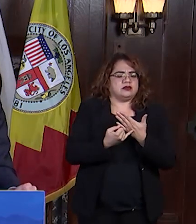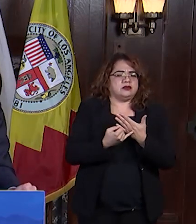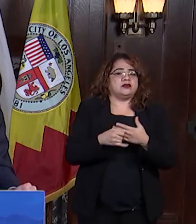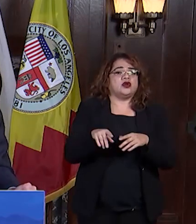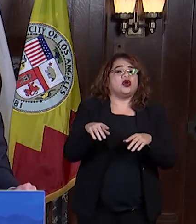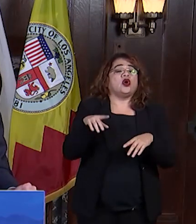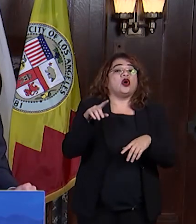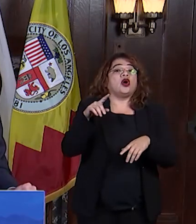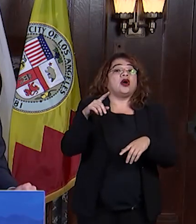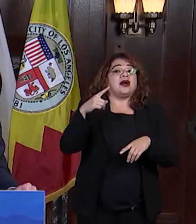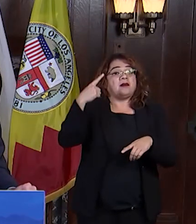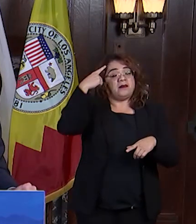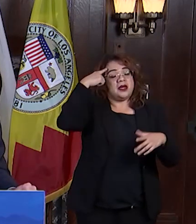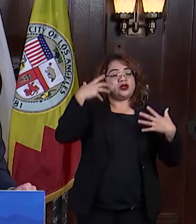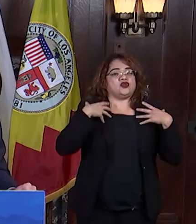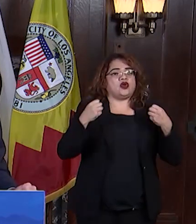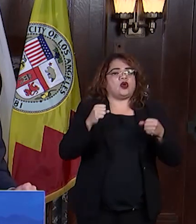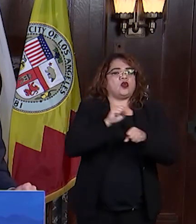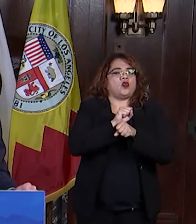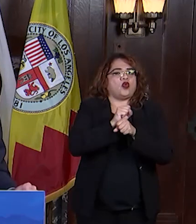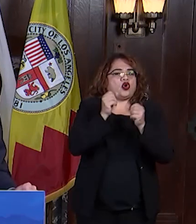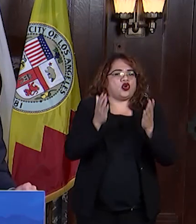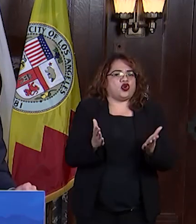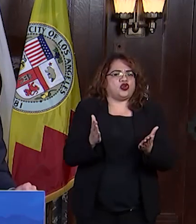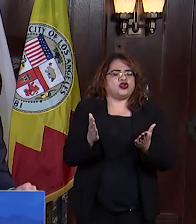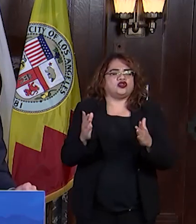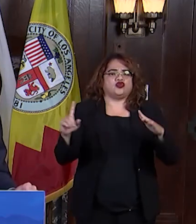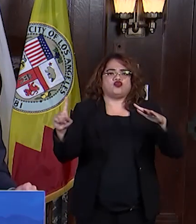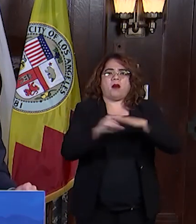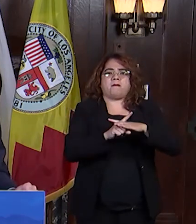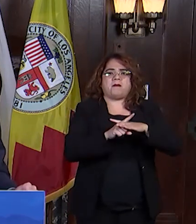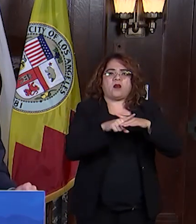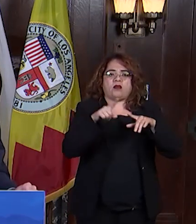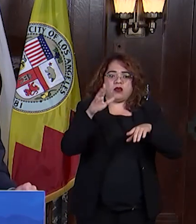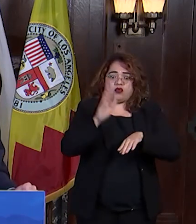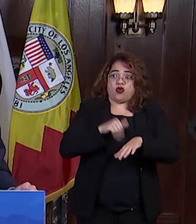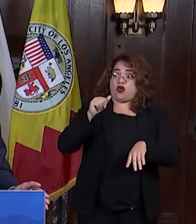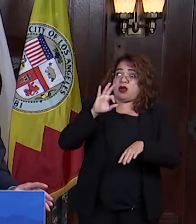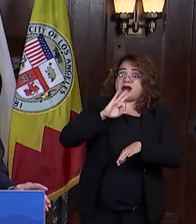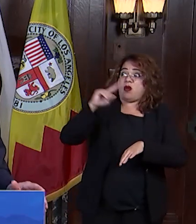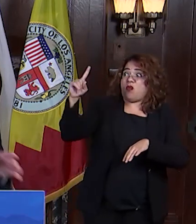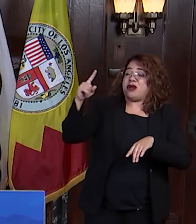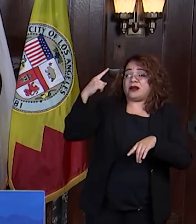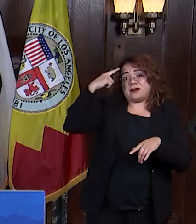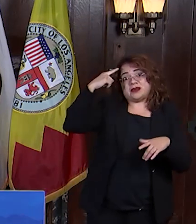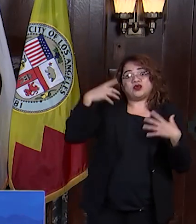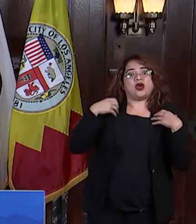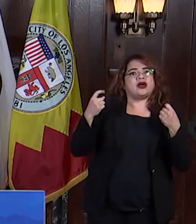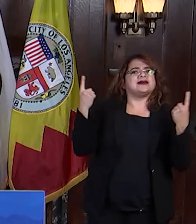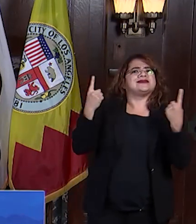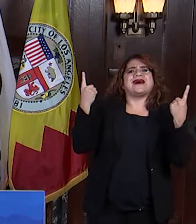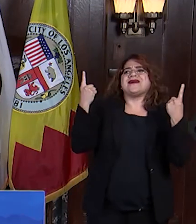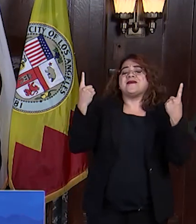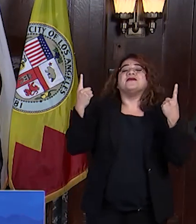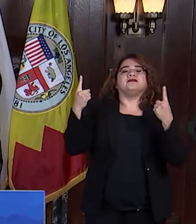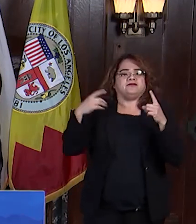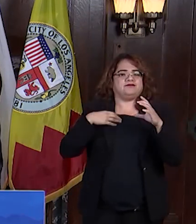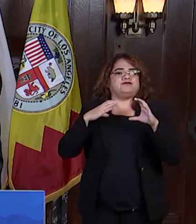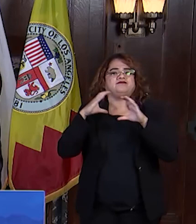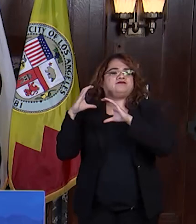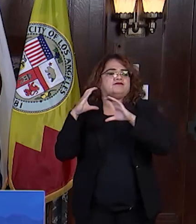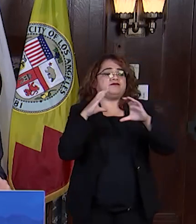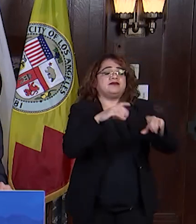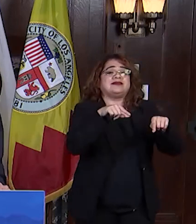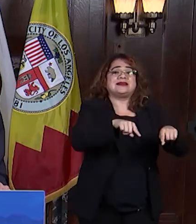salud mental a algunas llamadas de emergencia al 911 para enfrentar situaciones no